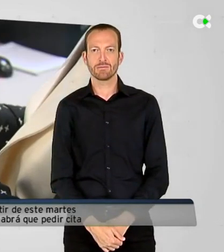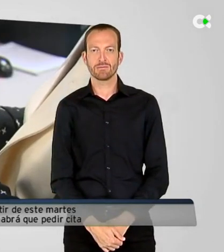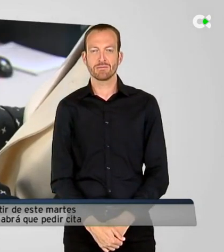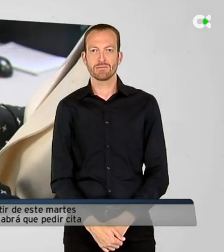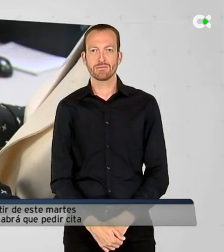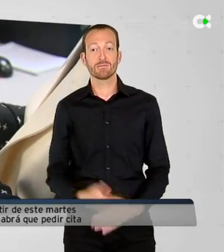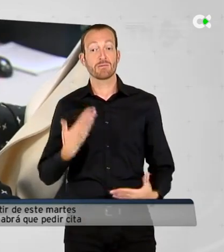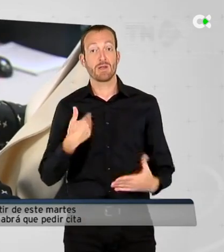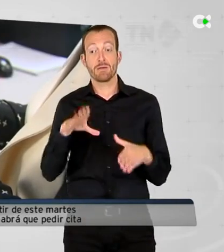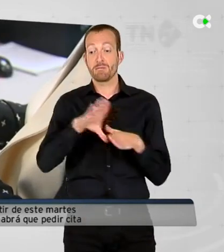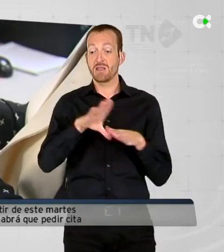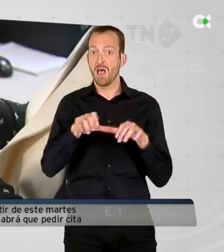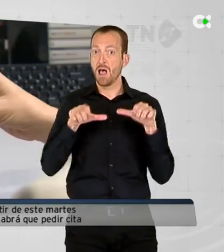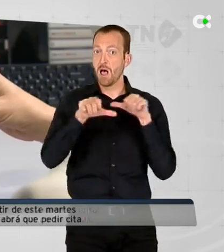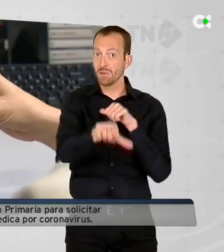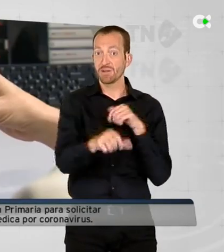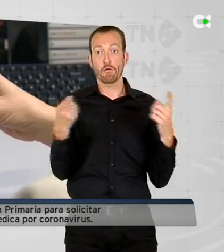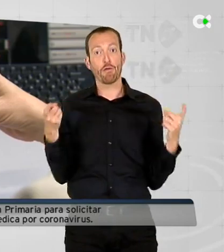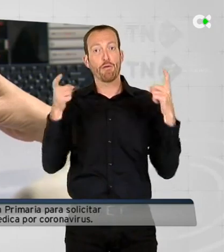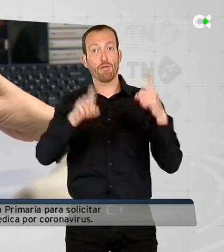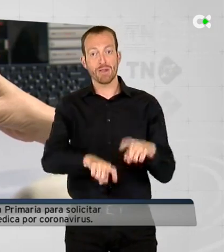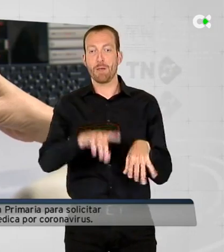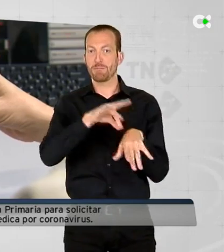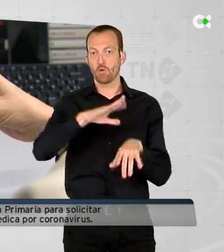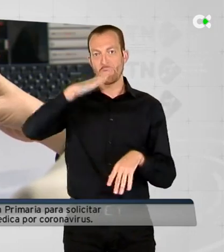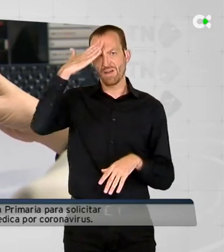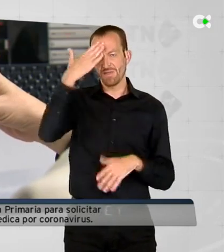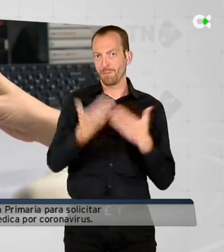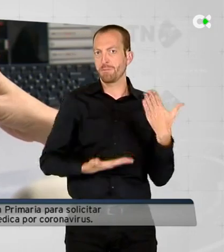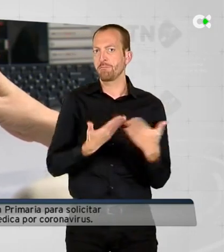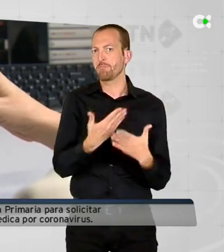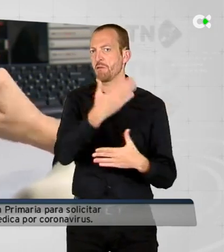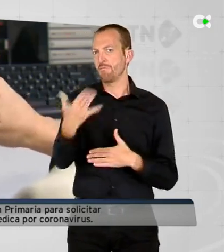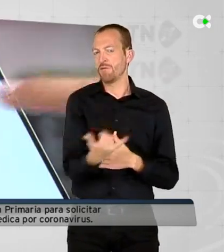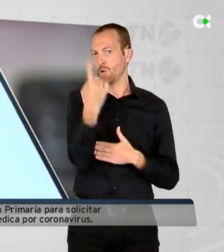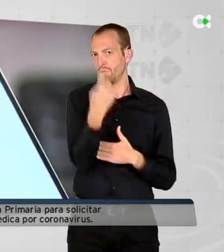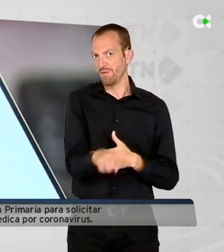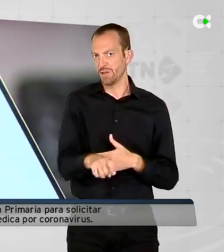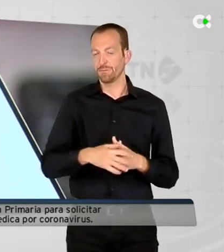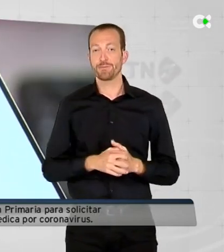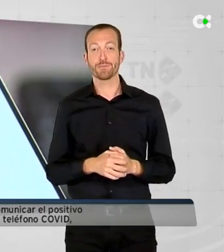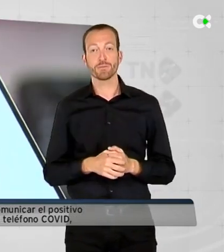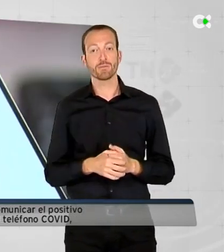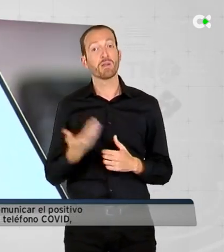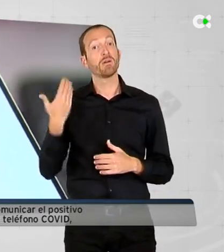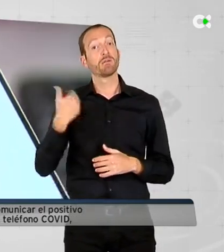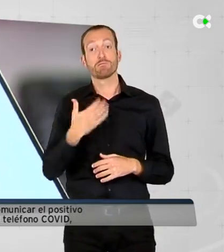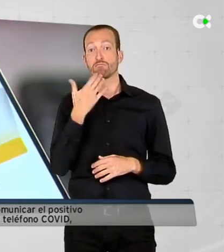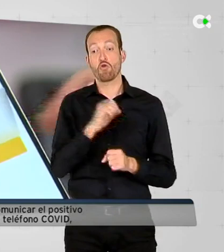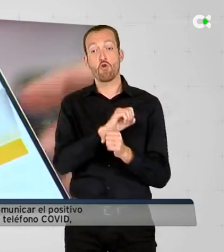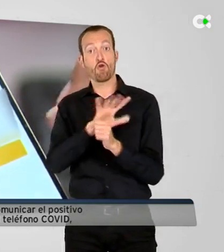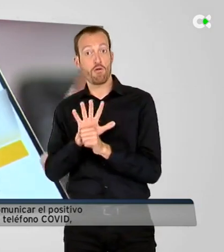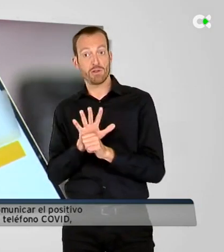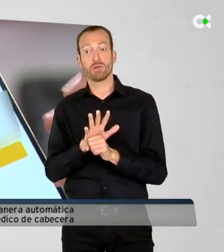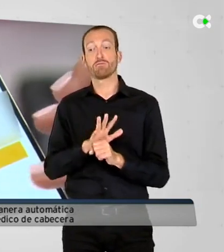a partir de este martes ya no habrá que pedir cita en atención primaria para solicitar la baja médica por coronavirus tras comunicar el positivo en el